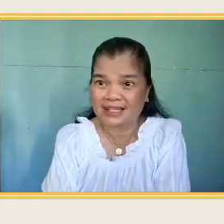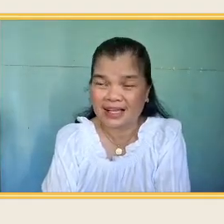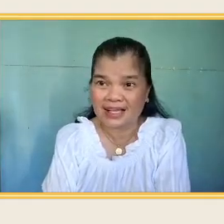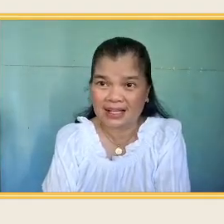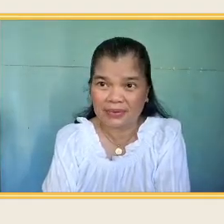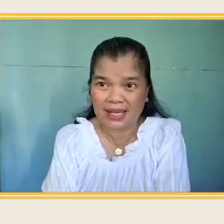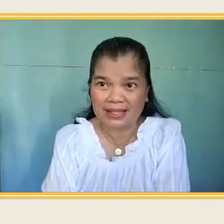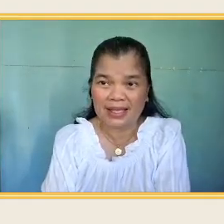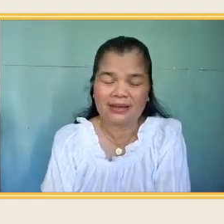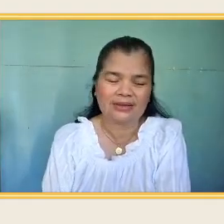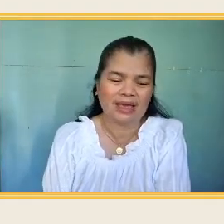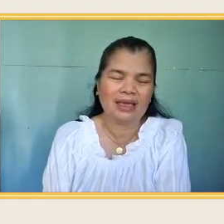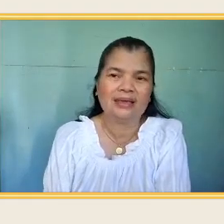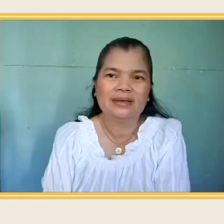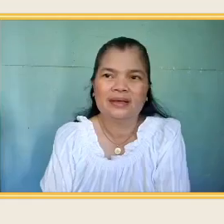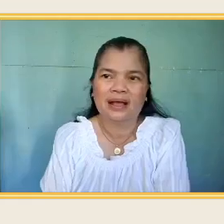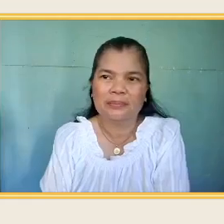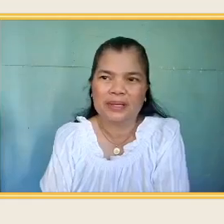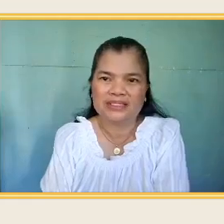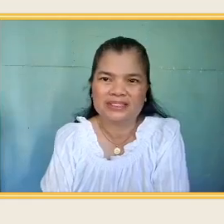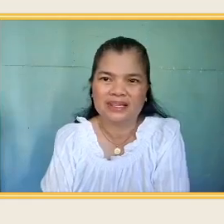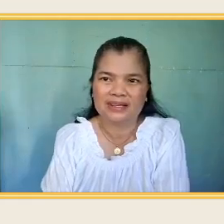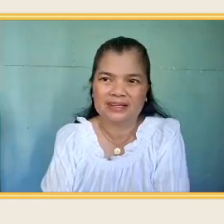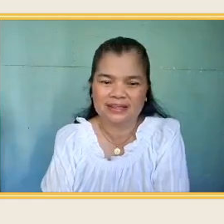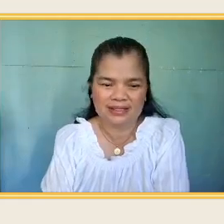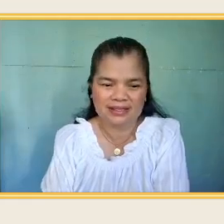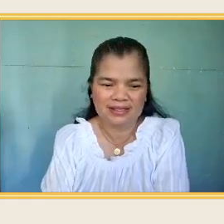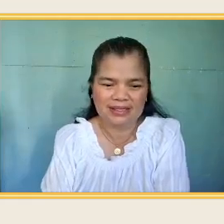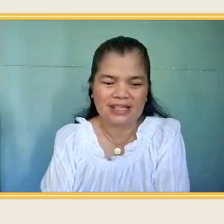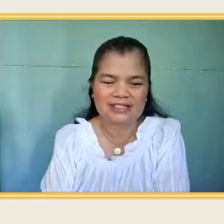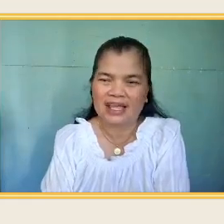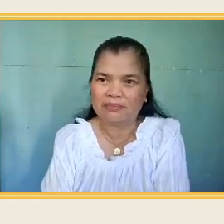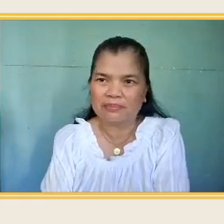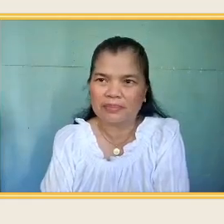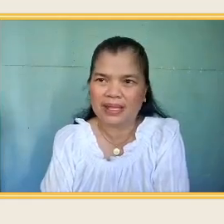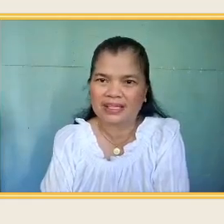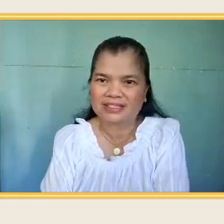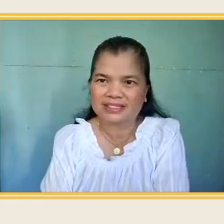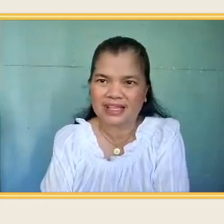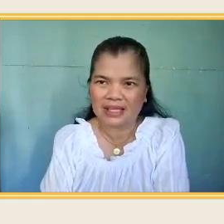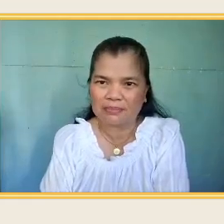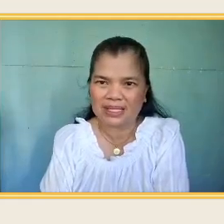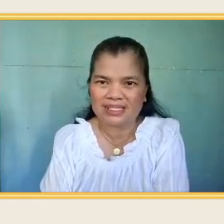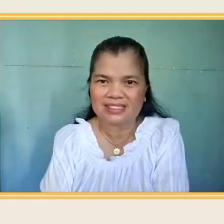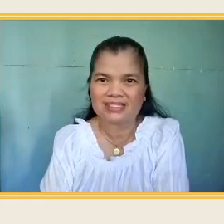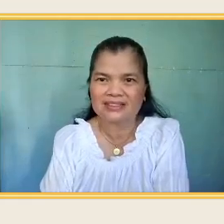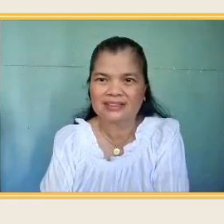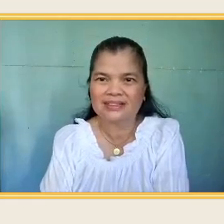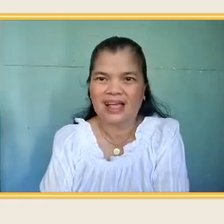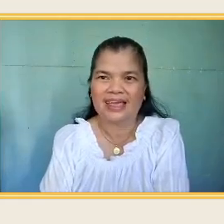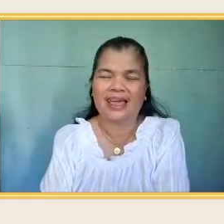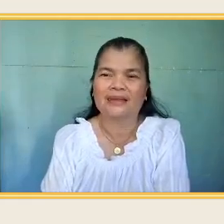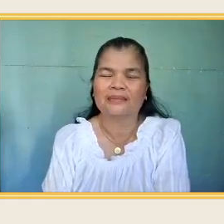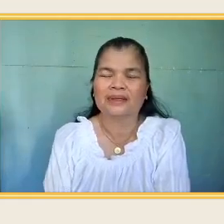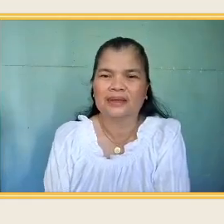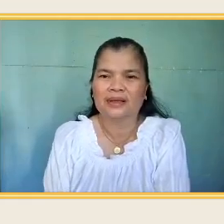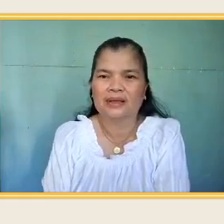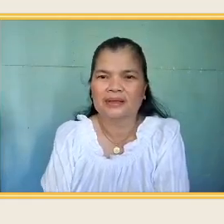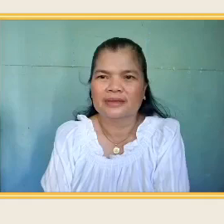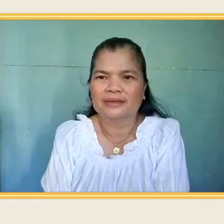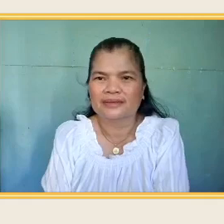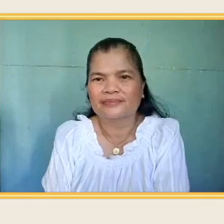phrases lang ang gagawin natin, okay? Please, next slide, please. Ayan.